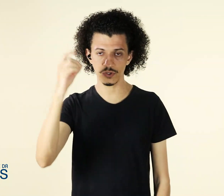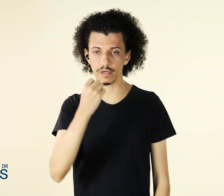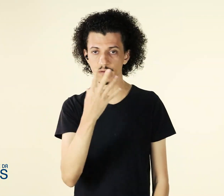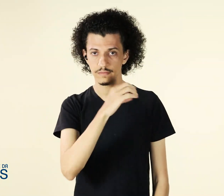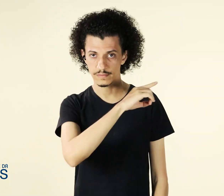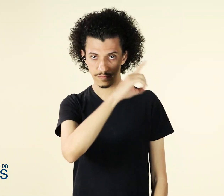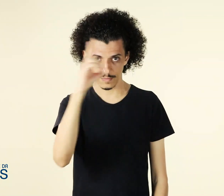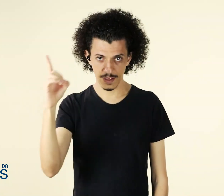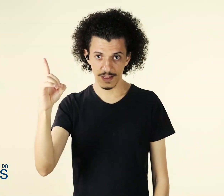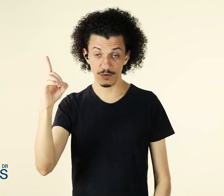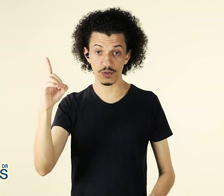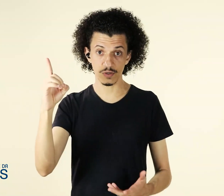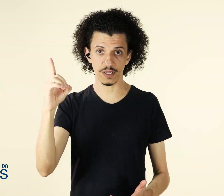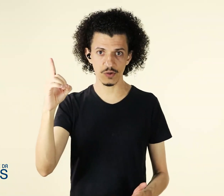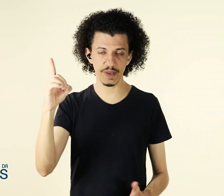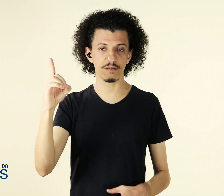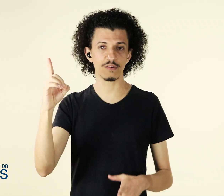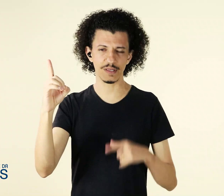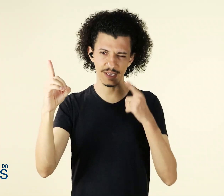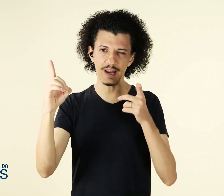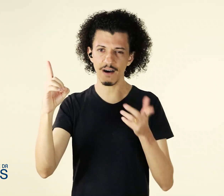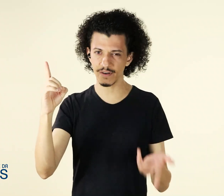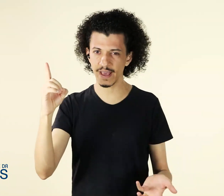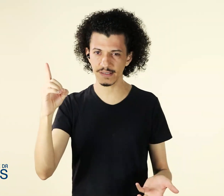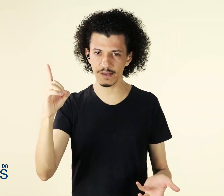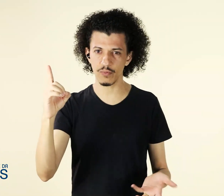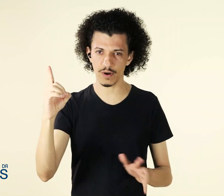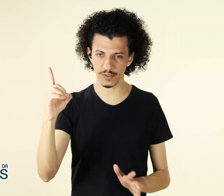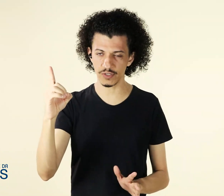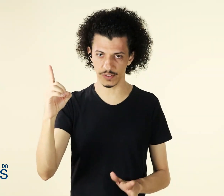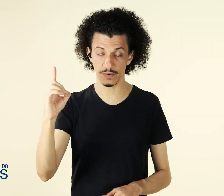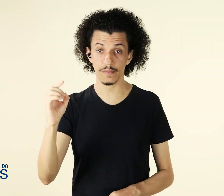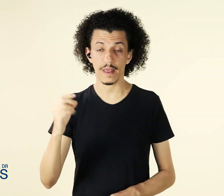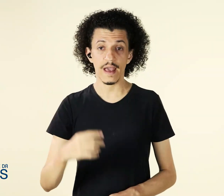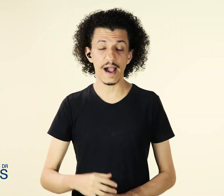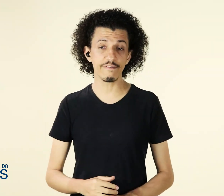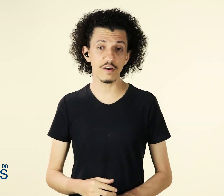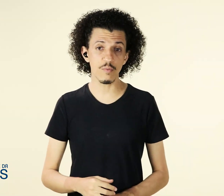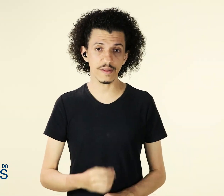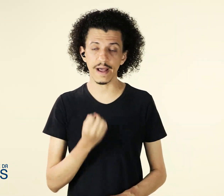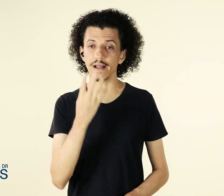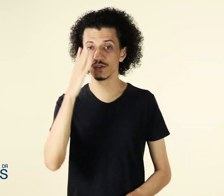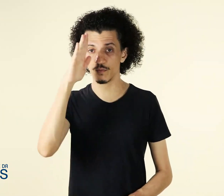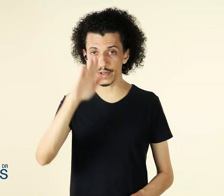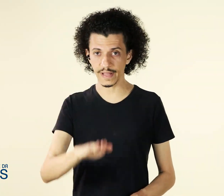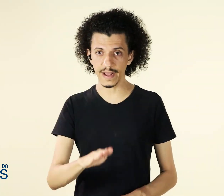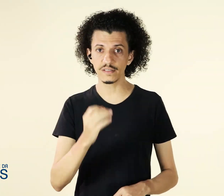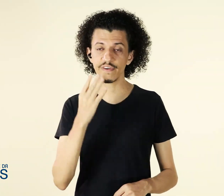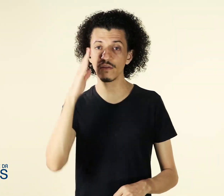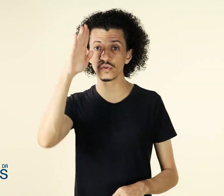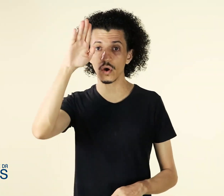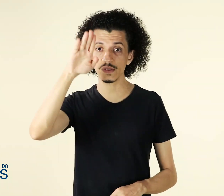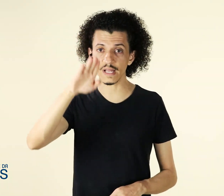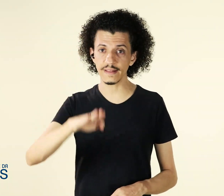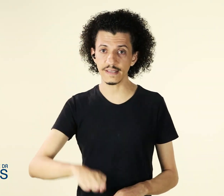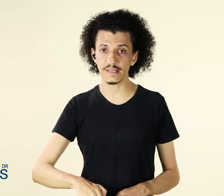dia. O sol está subindo. Então aí você grava que é assim por causa disso. Aí vem o boa tarde. O boa tarde vem do sol estar